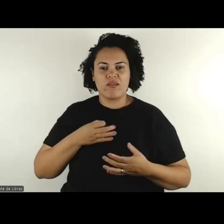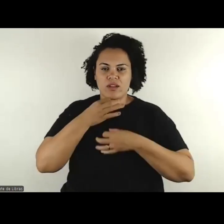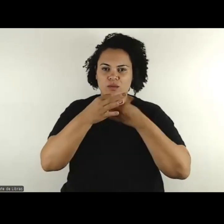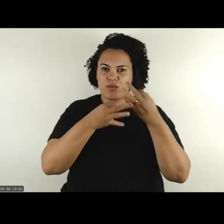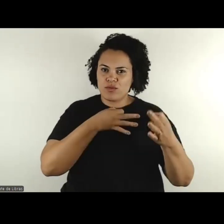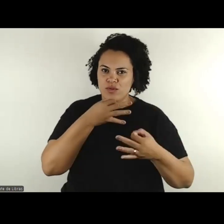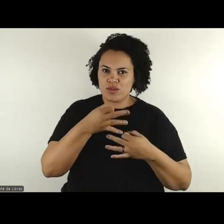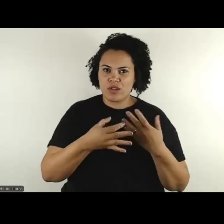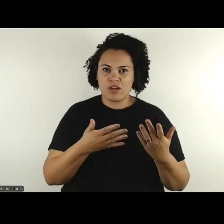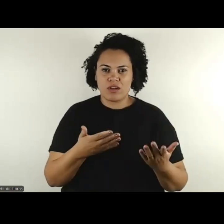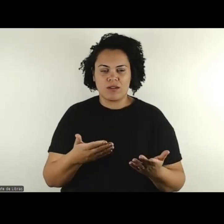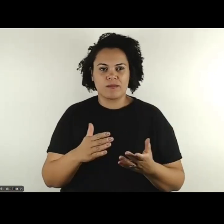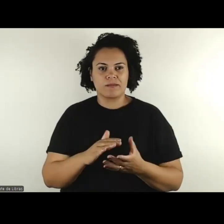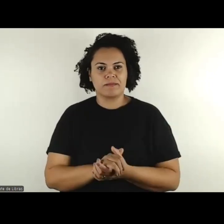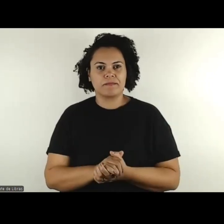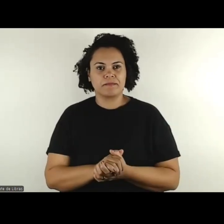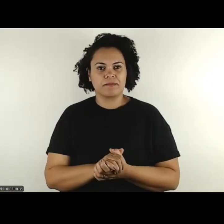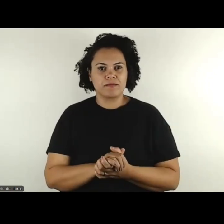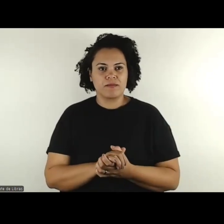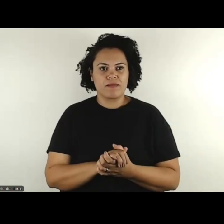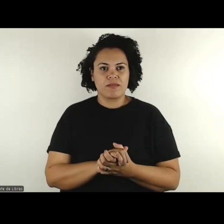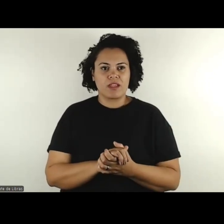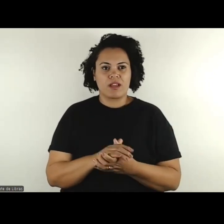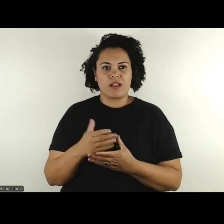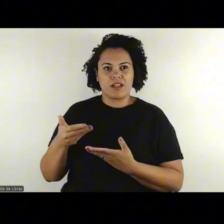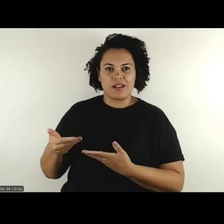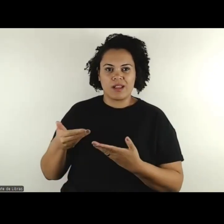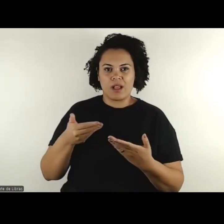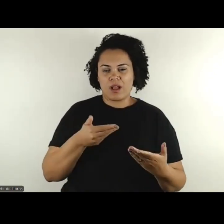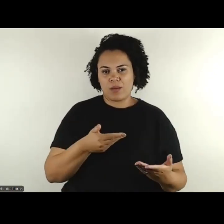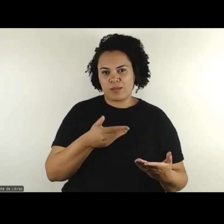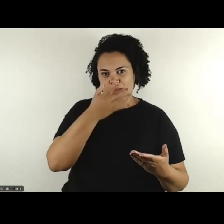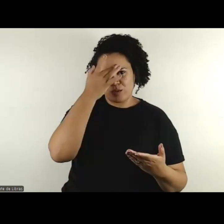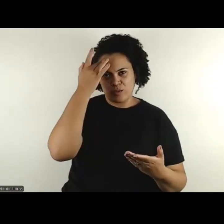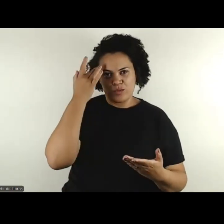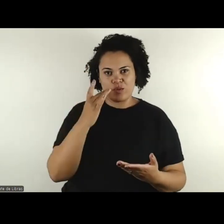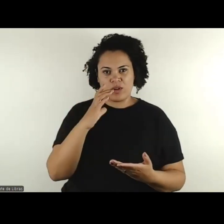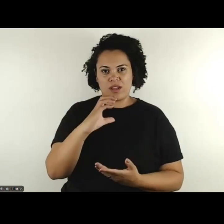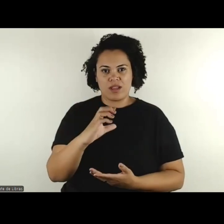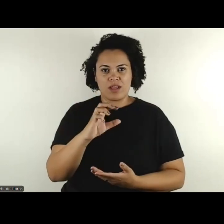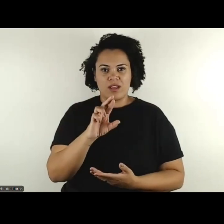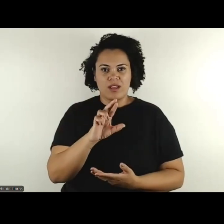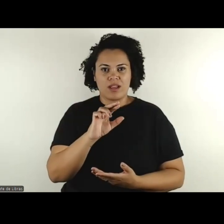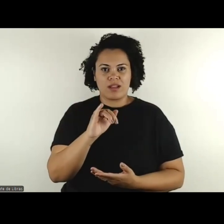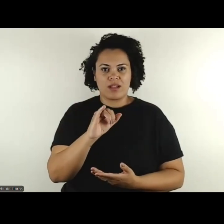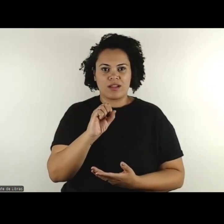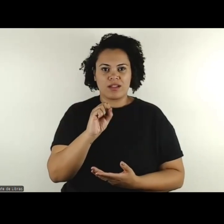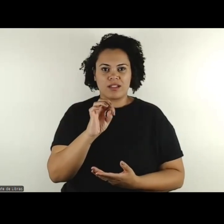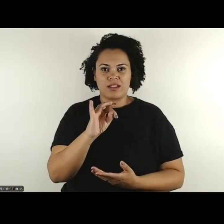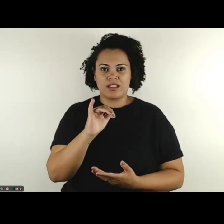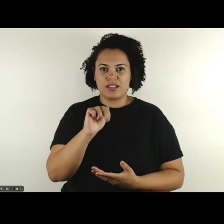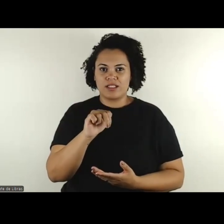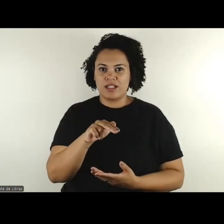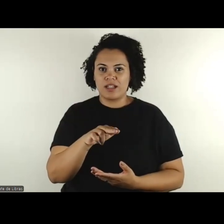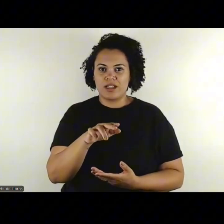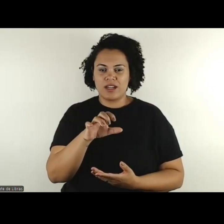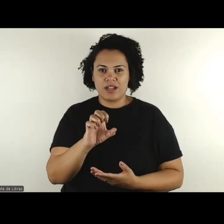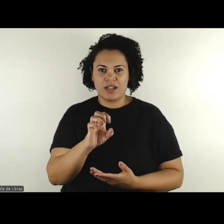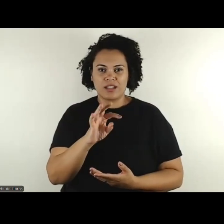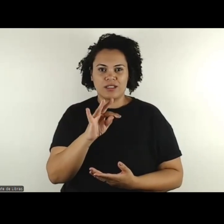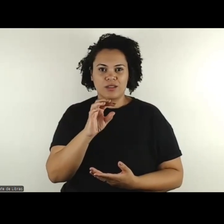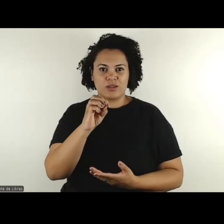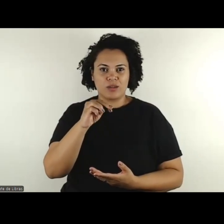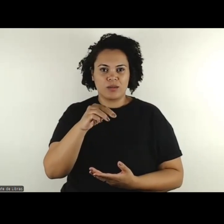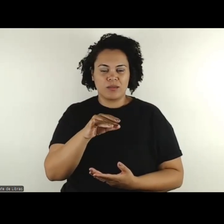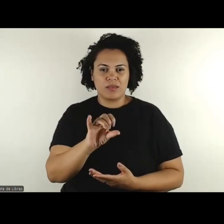hoje. A nossa convidada é a Cristiane Silva Tomás, professora do Departamento de Serviço Social da